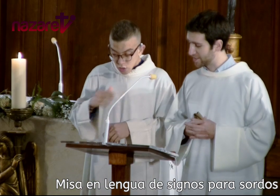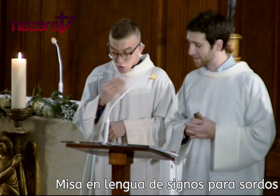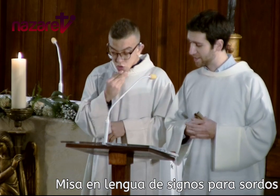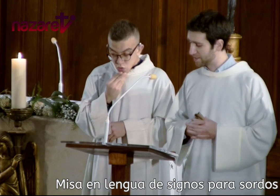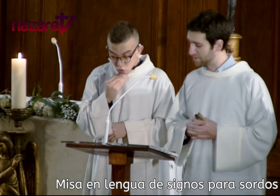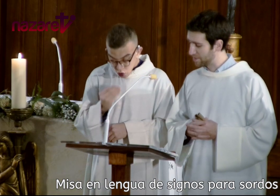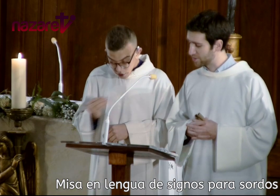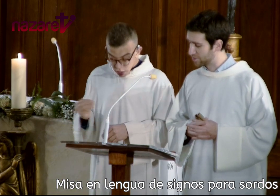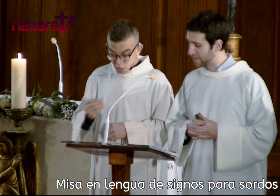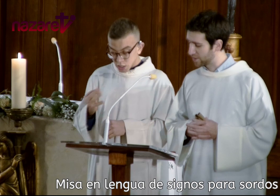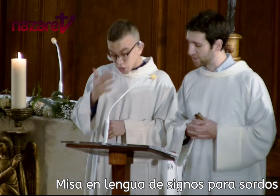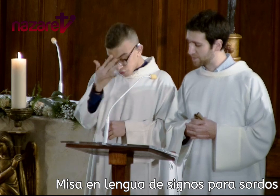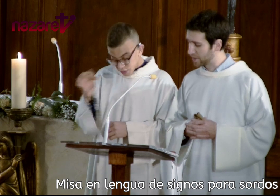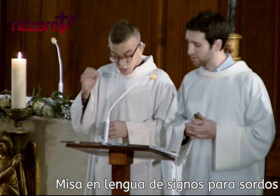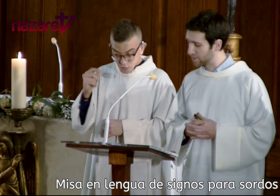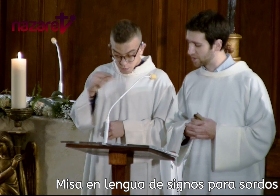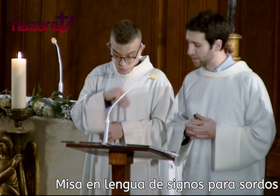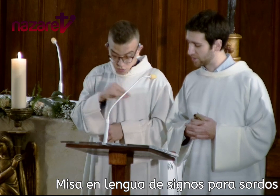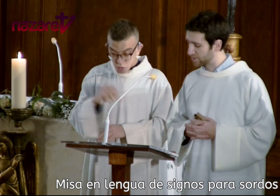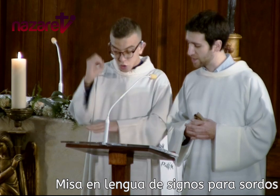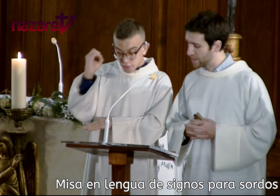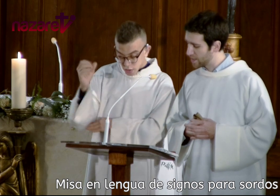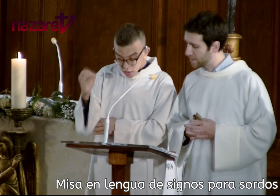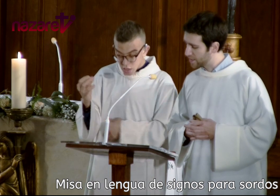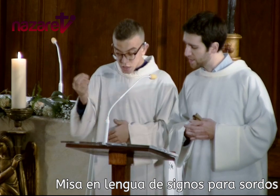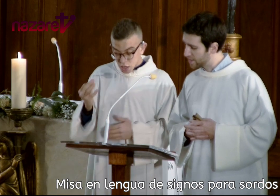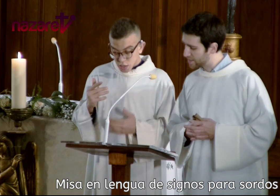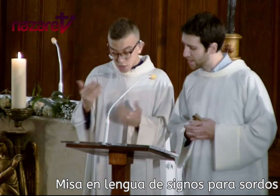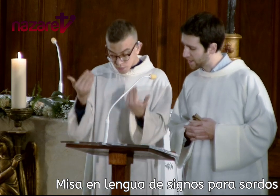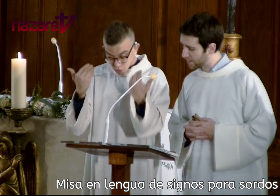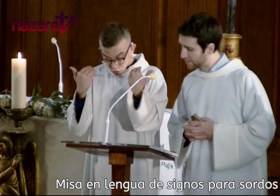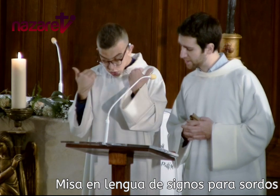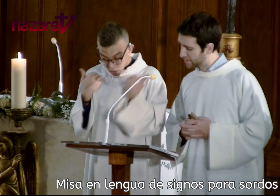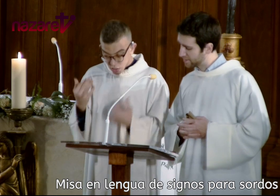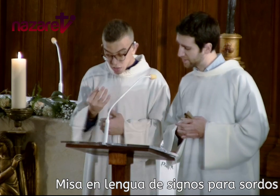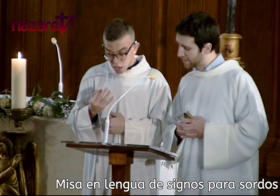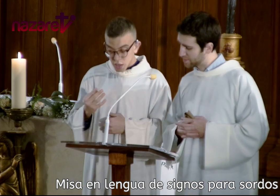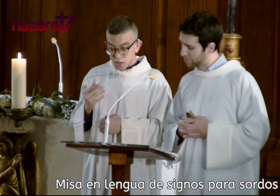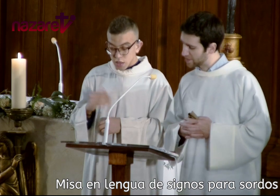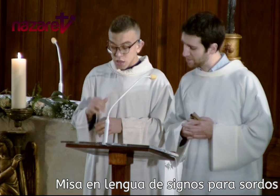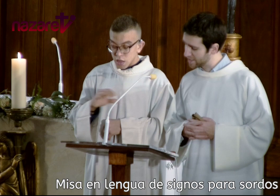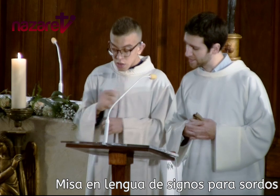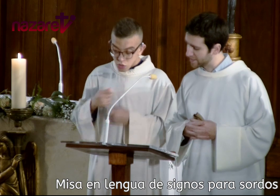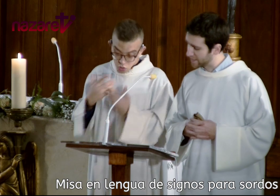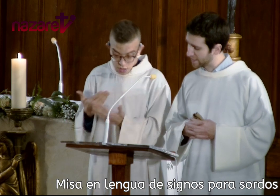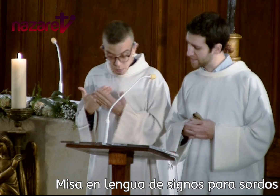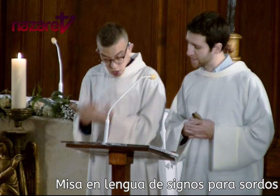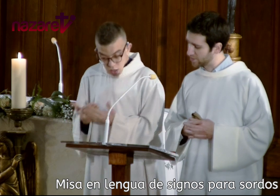vivan su fe con espíritu misionero y sean responsables de que este don